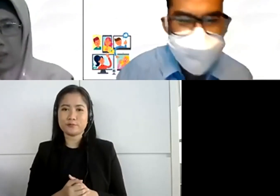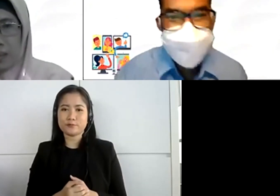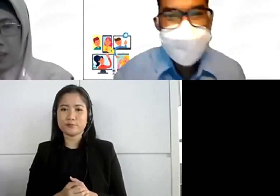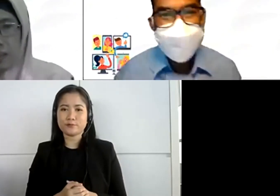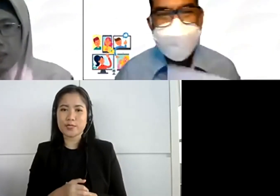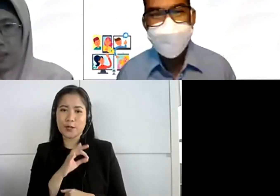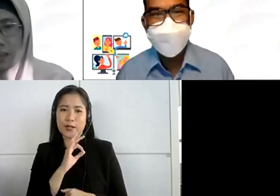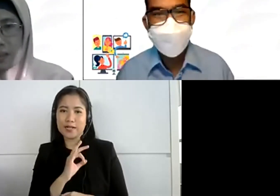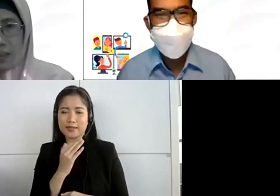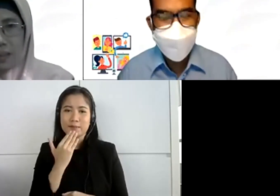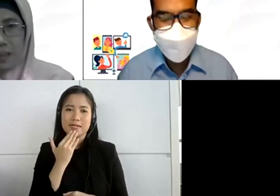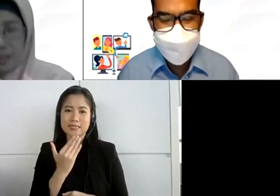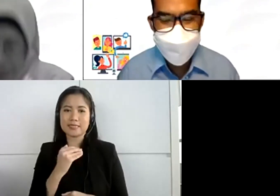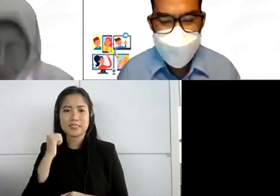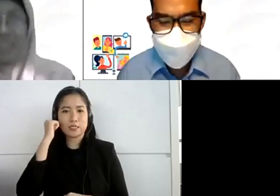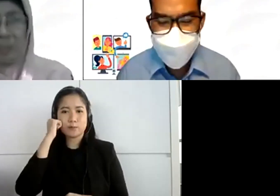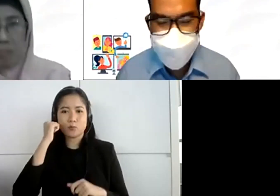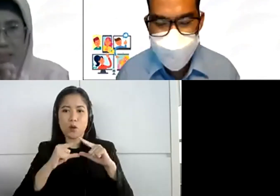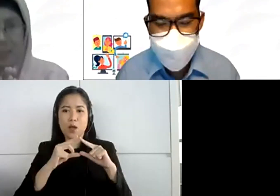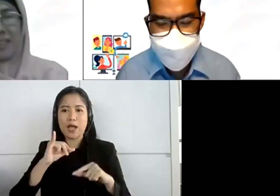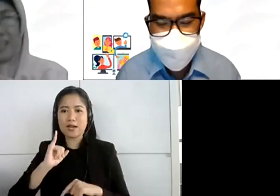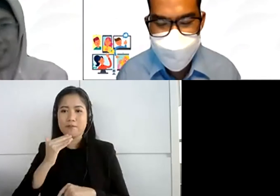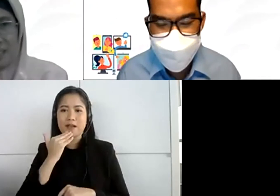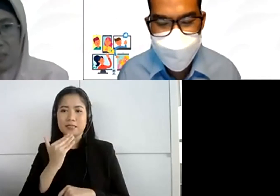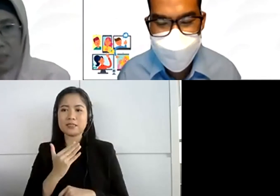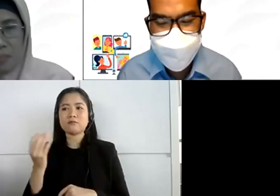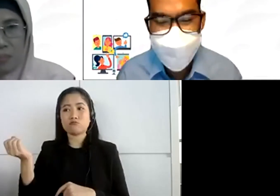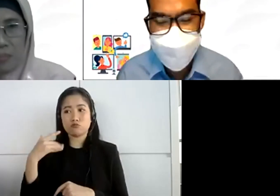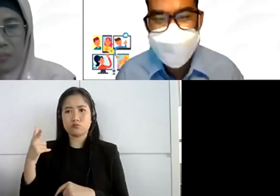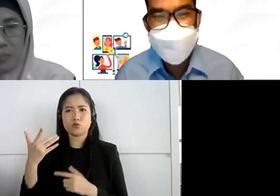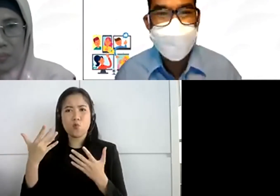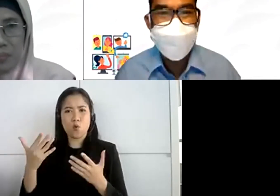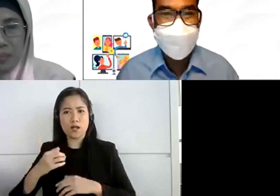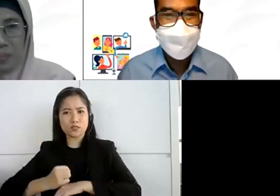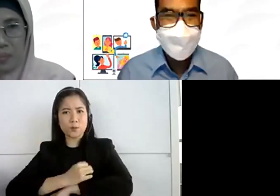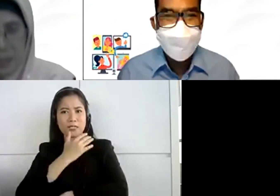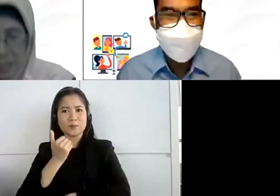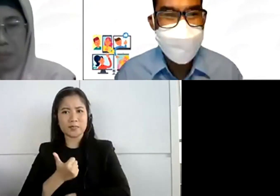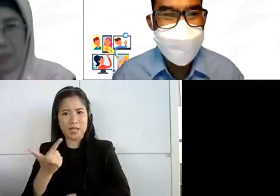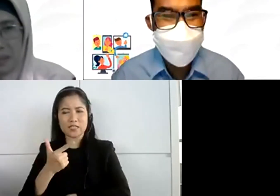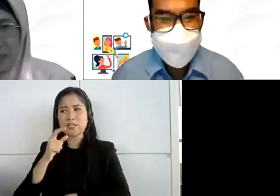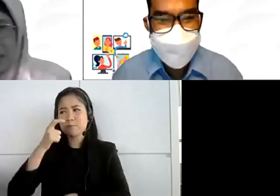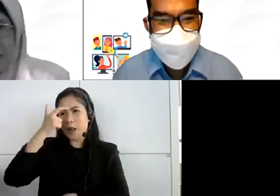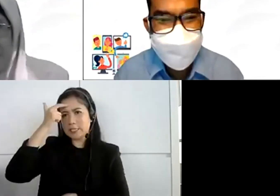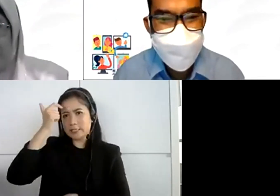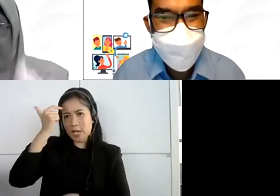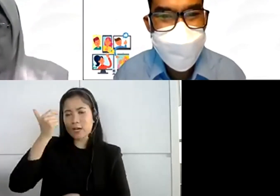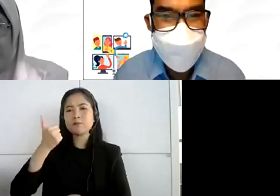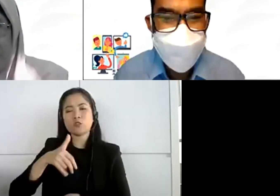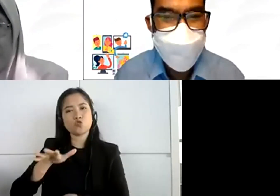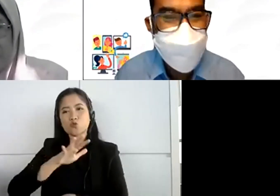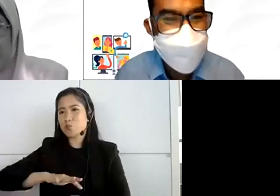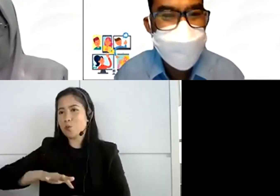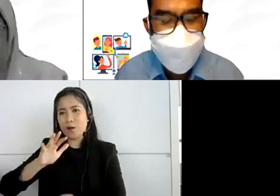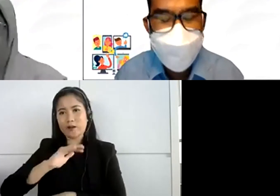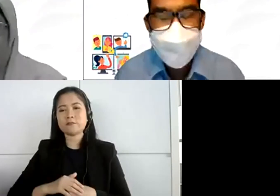Baik, terima kasih Bu Ari apa yang disampaikan. Mudah-mudahan bisa menjadi inspirasi, jadi pembelajaran juga ya bagi semua pihak